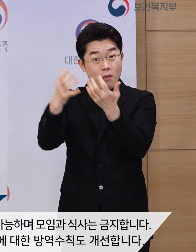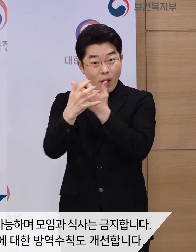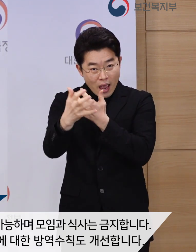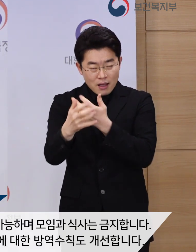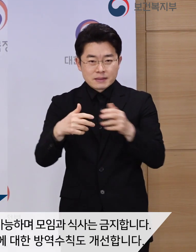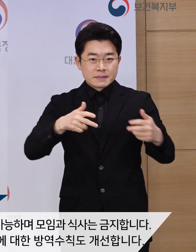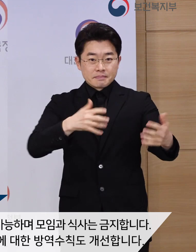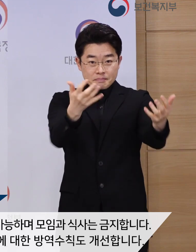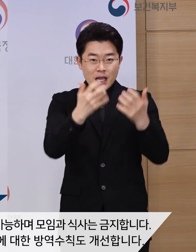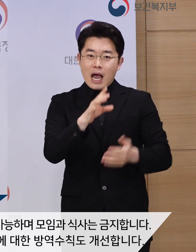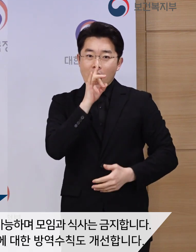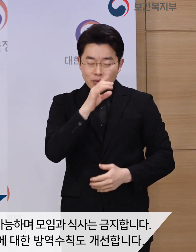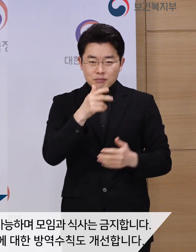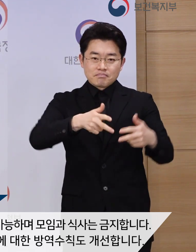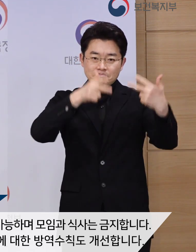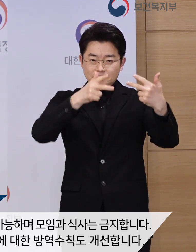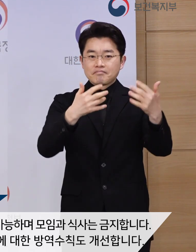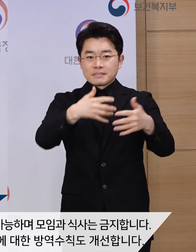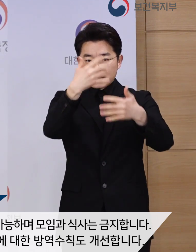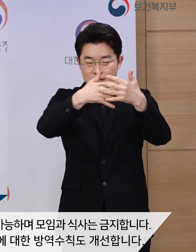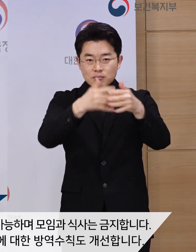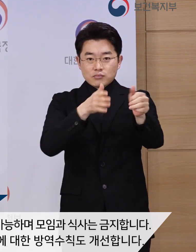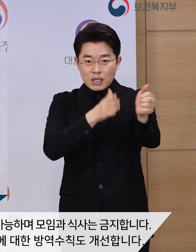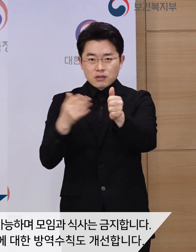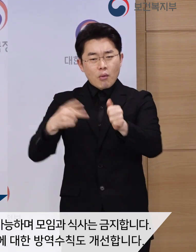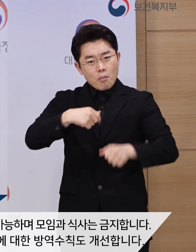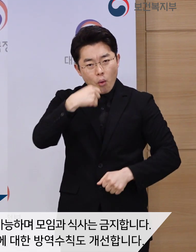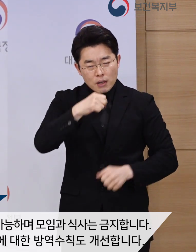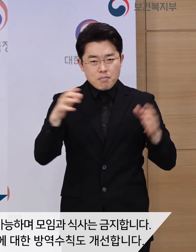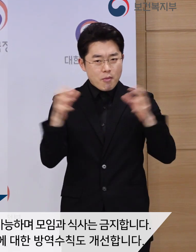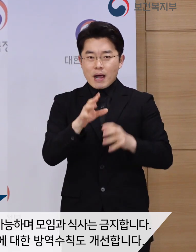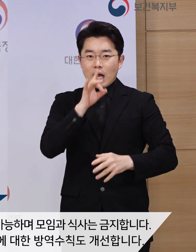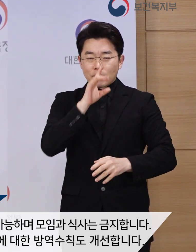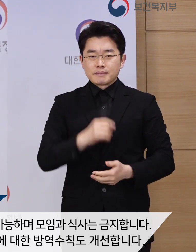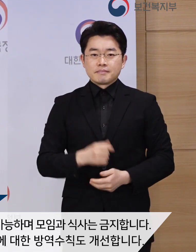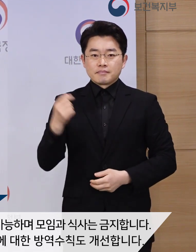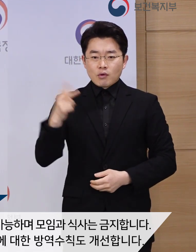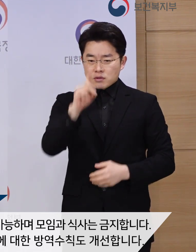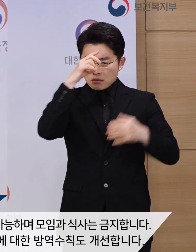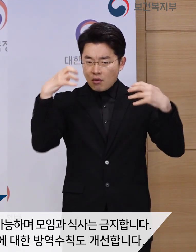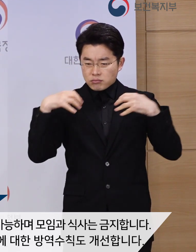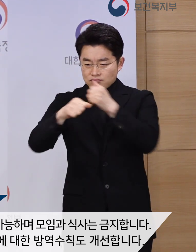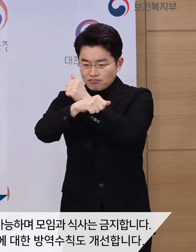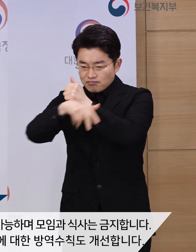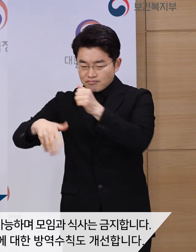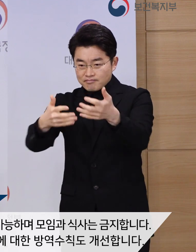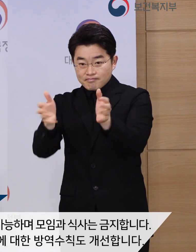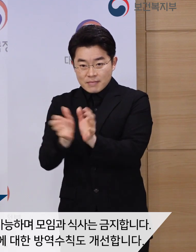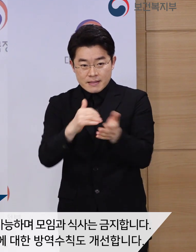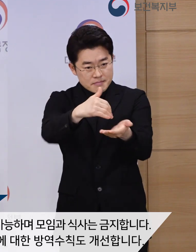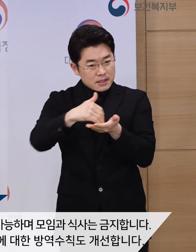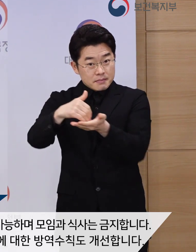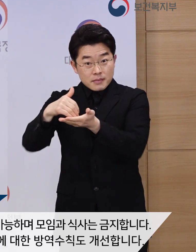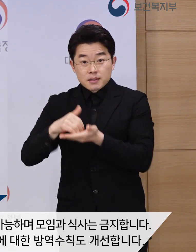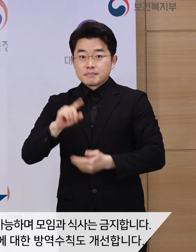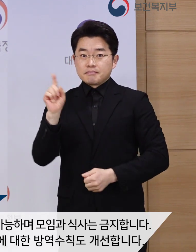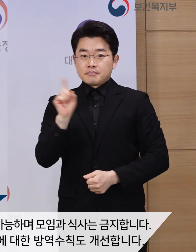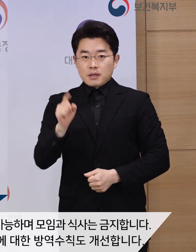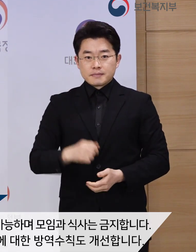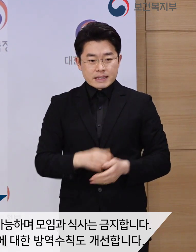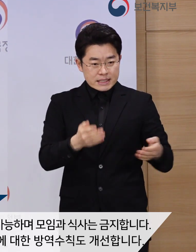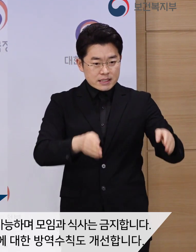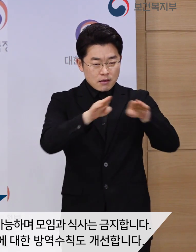종교활동은 비대면만 가능하며 모임과 식사는 금지합니다. 부처, 지자체와 현장